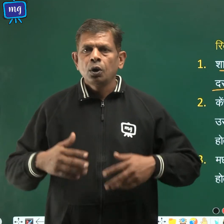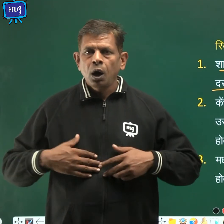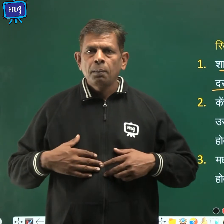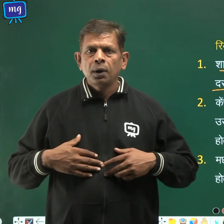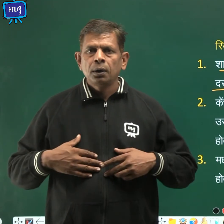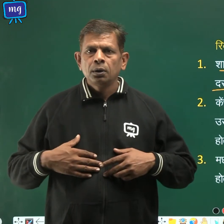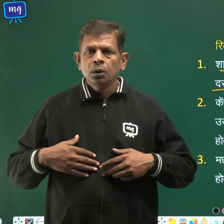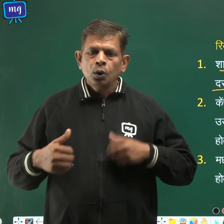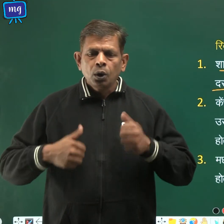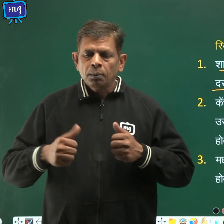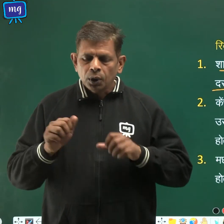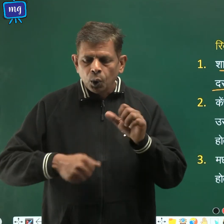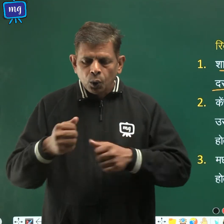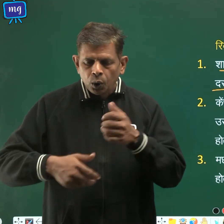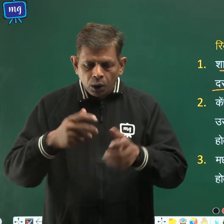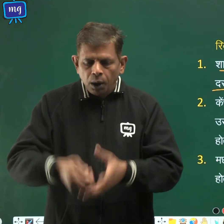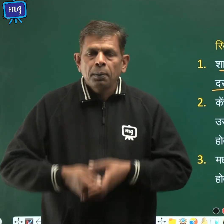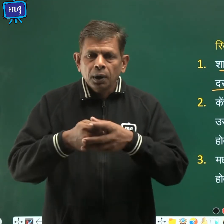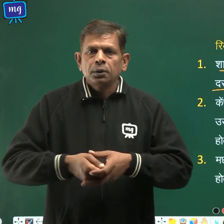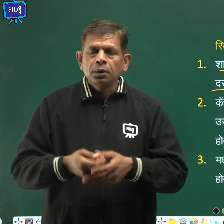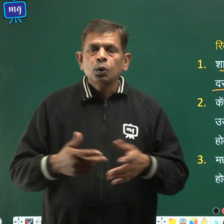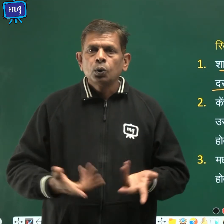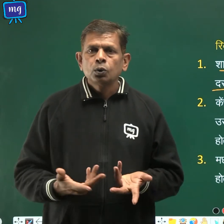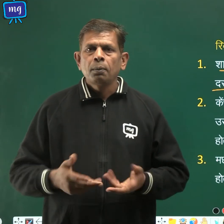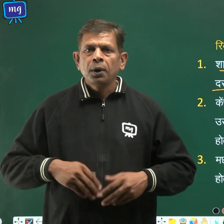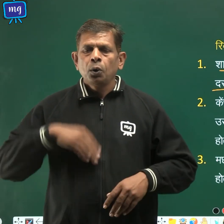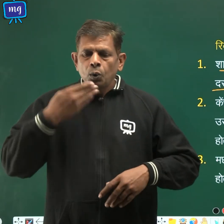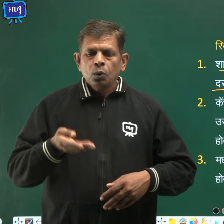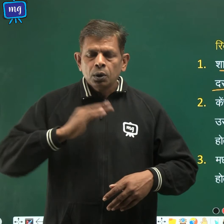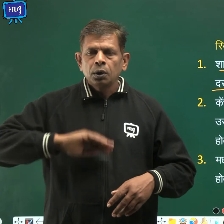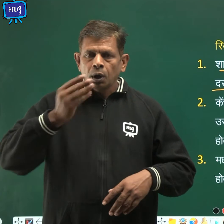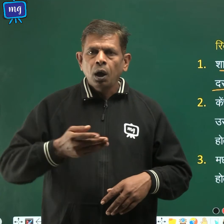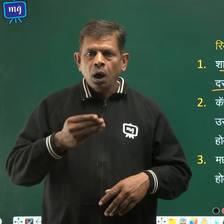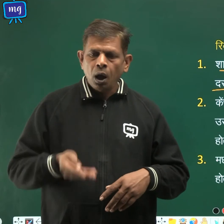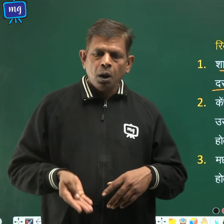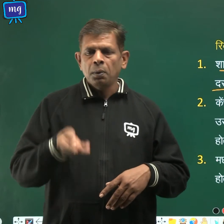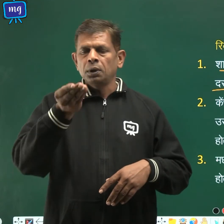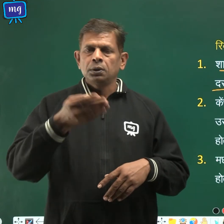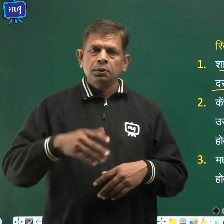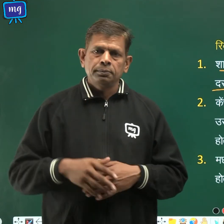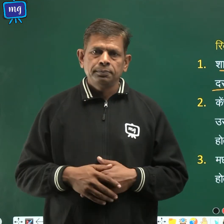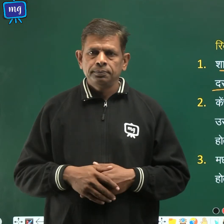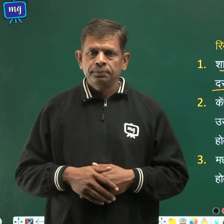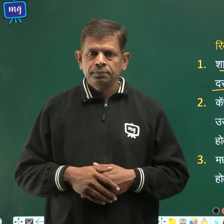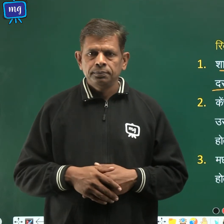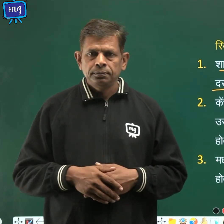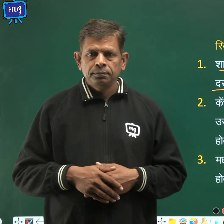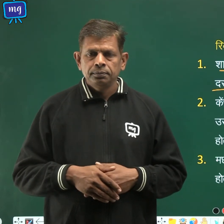शारीरिक सक्रियता बढ़ती है, तो हमारी श्वसन दर बढ़ जाती है।